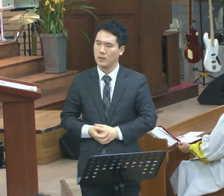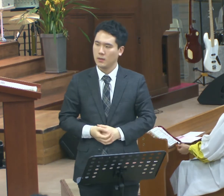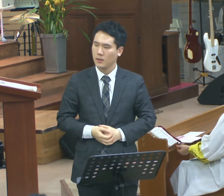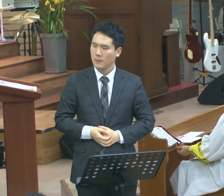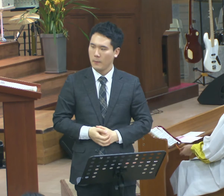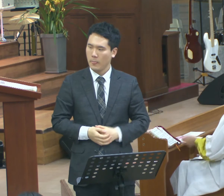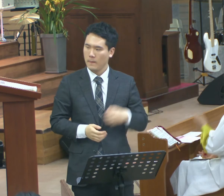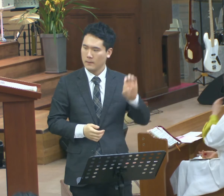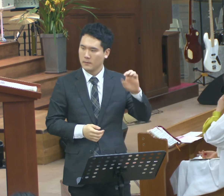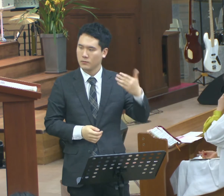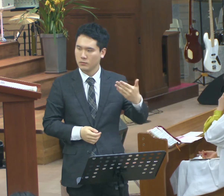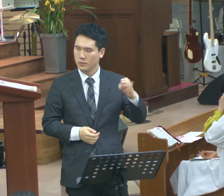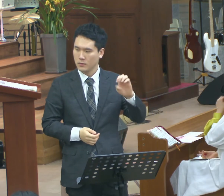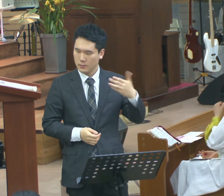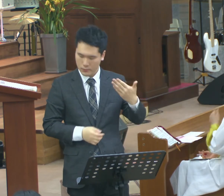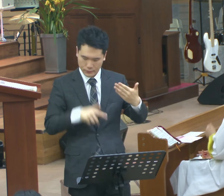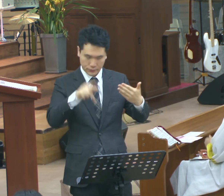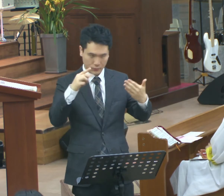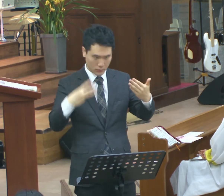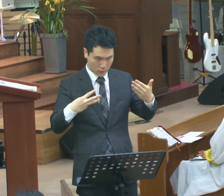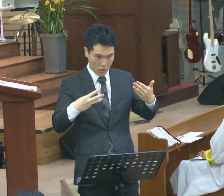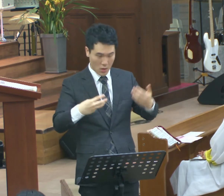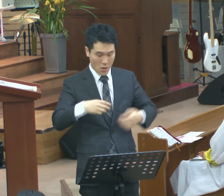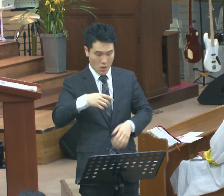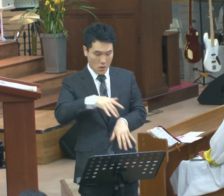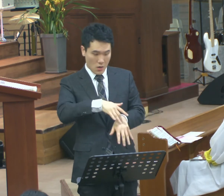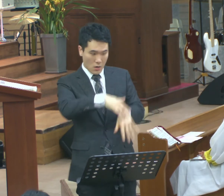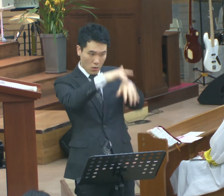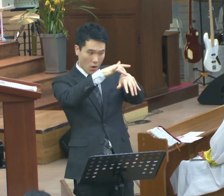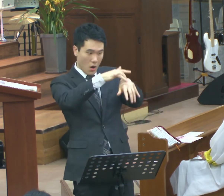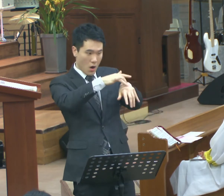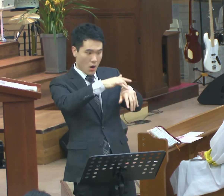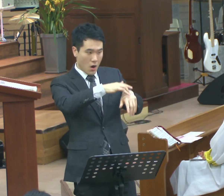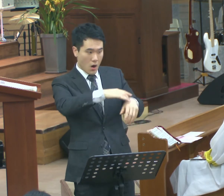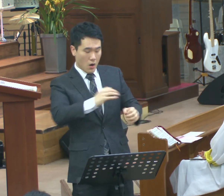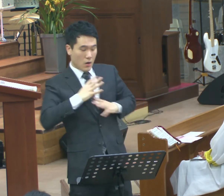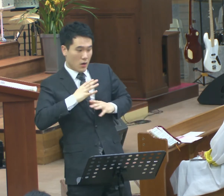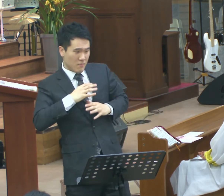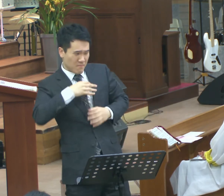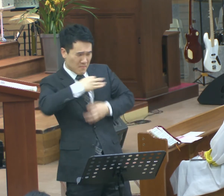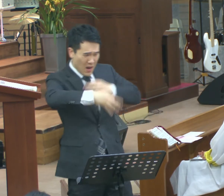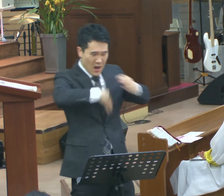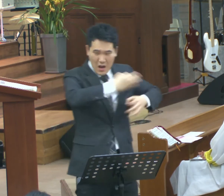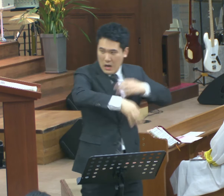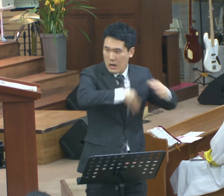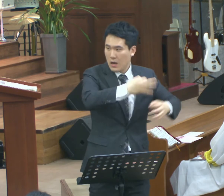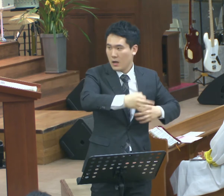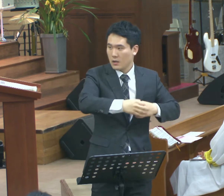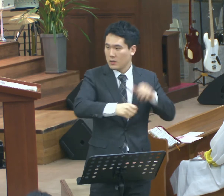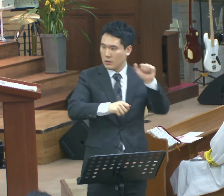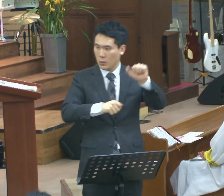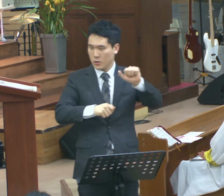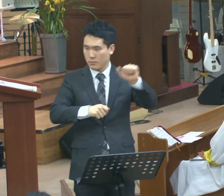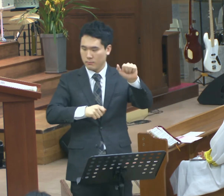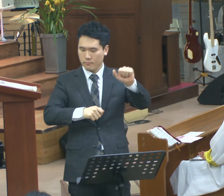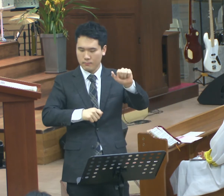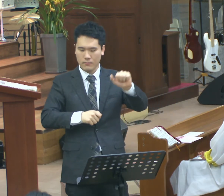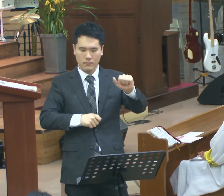49절에 유령이라고 소리를 지르죠. 유령인가 하여 소리 지르니 50절 그들이 다 예수를